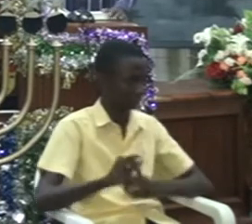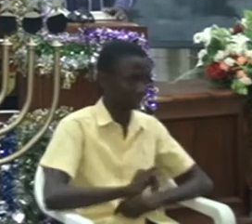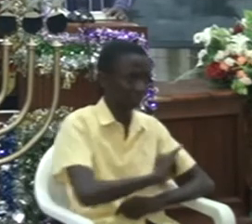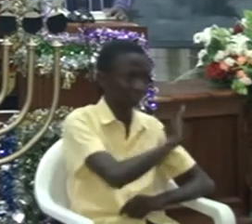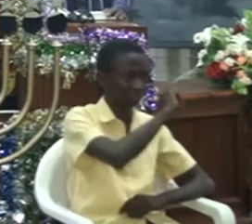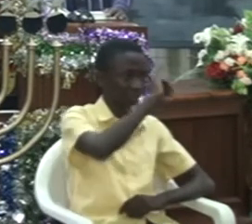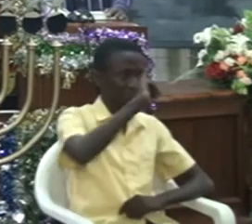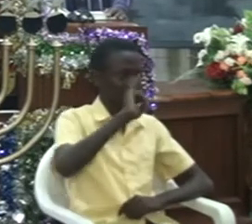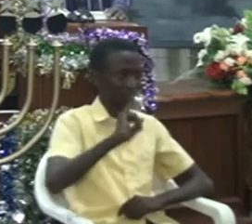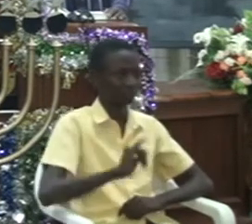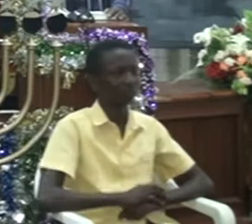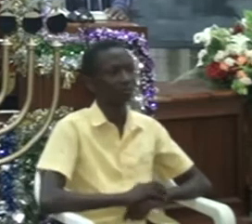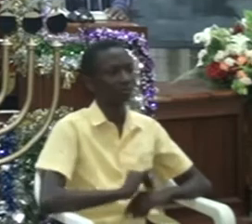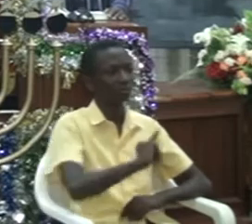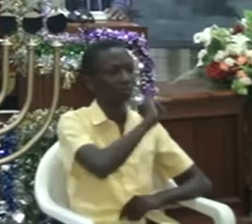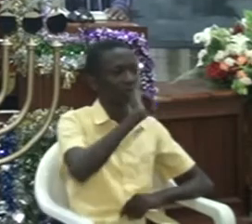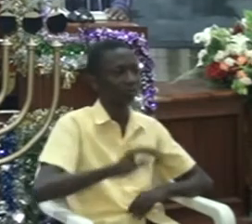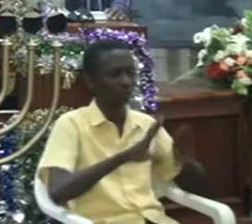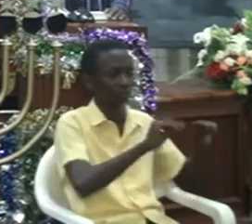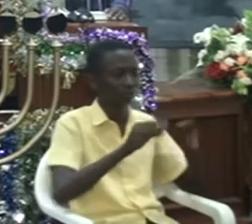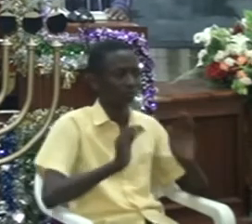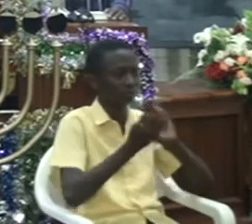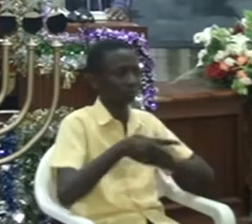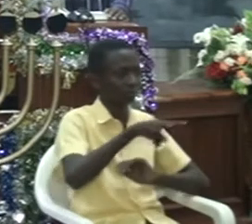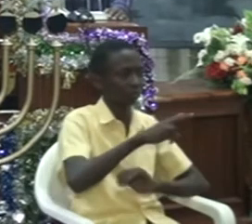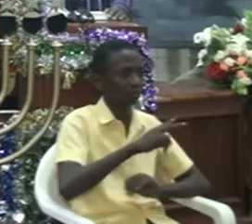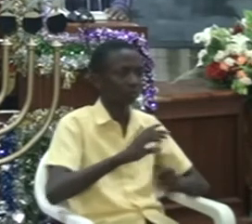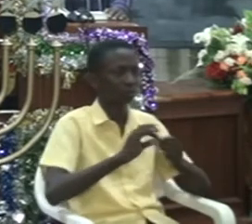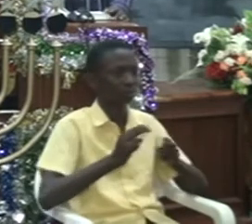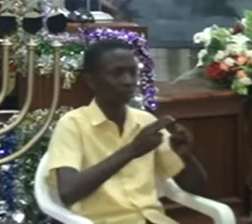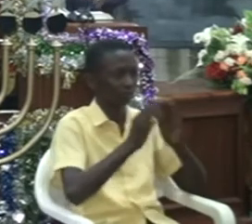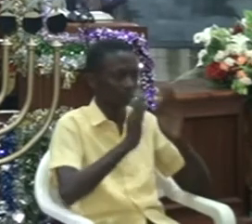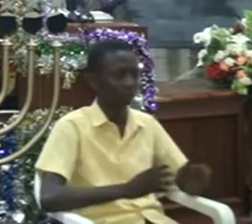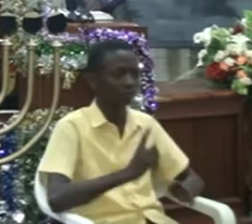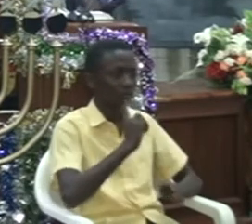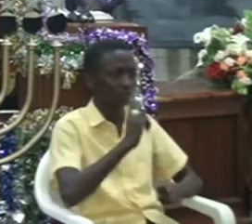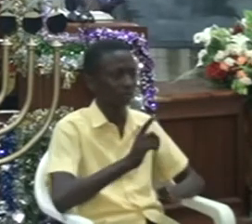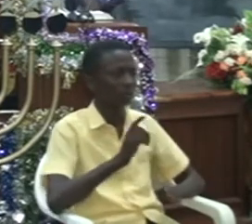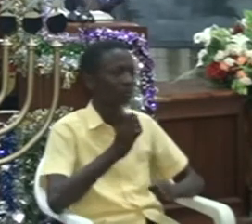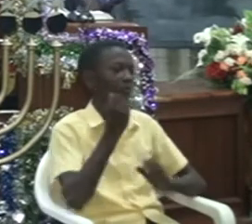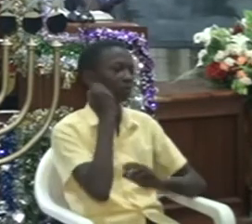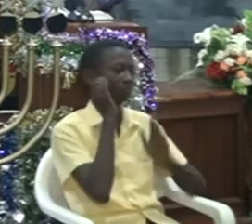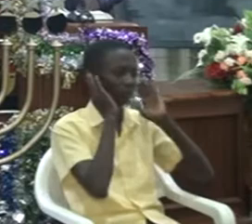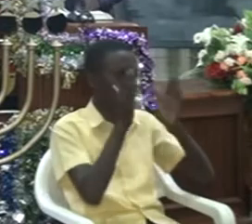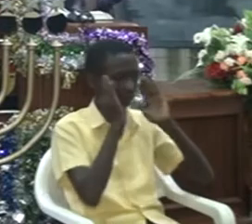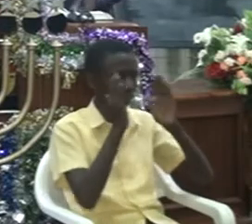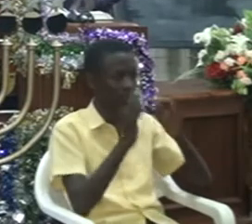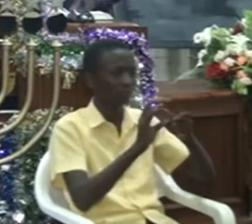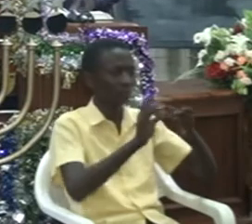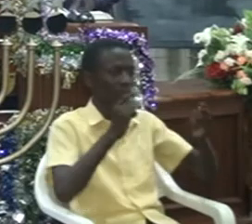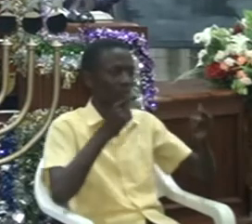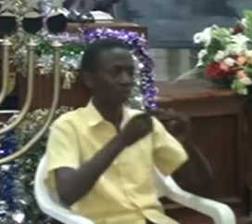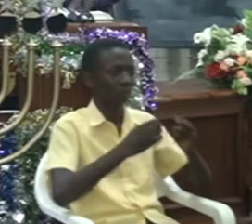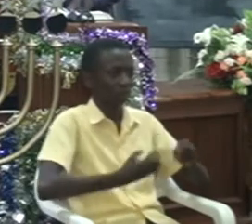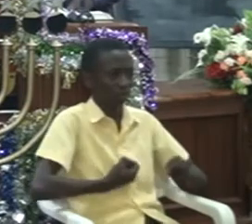mis près de vous des sentinelles. Soyez attentifs au son de la trompette. Nami